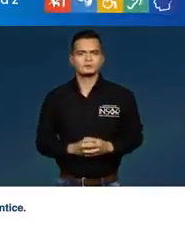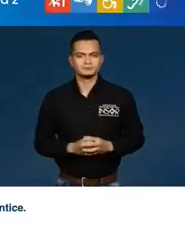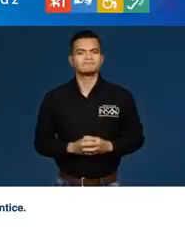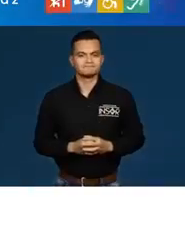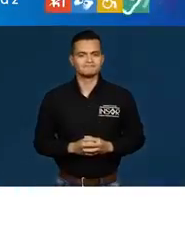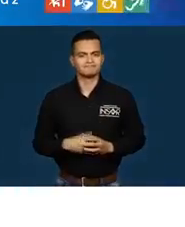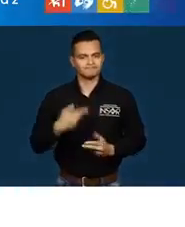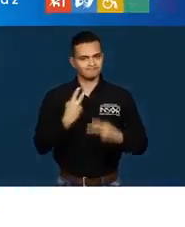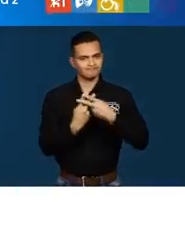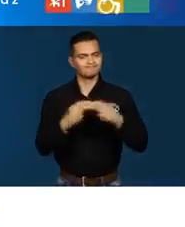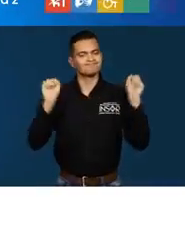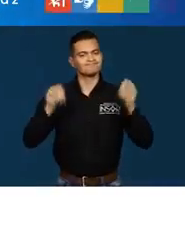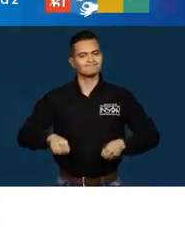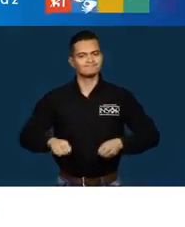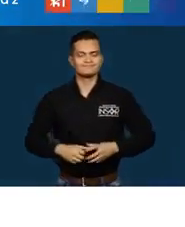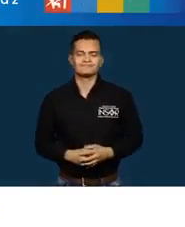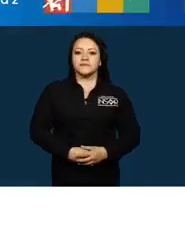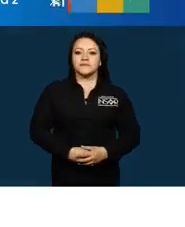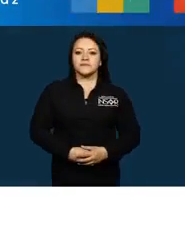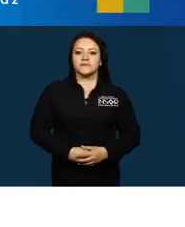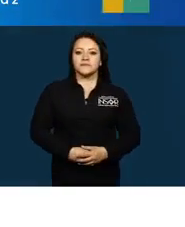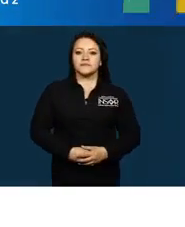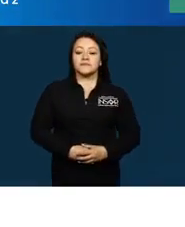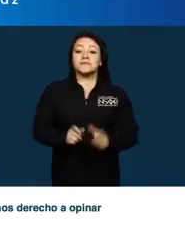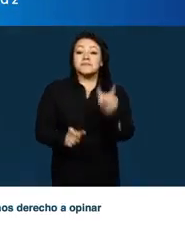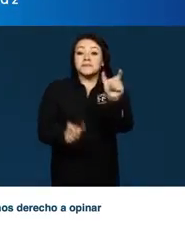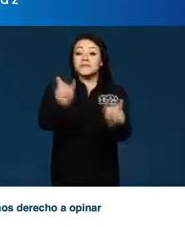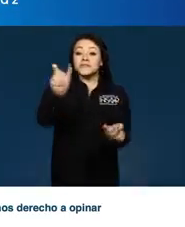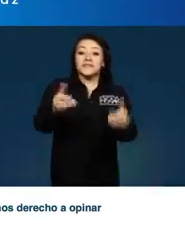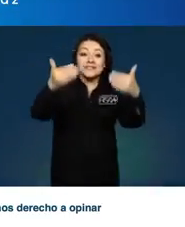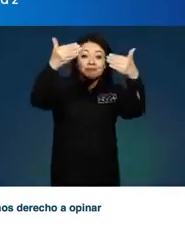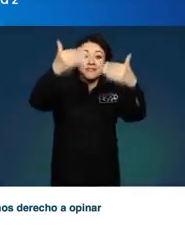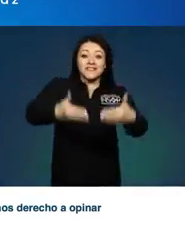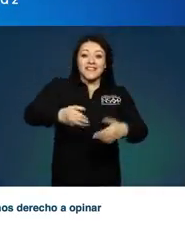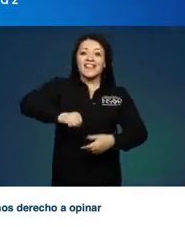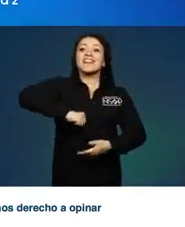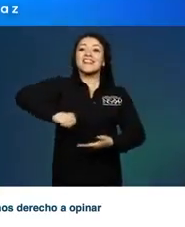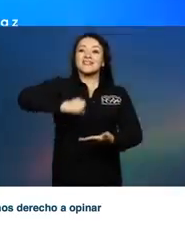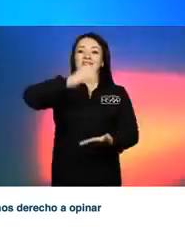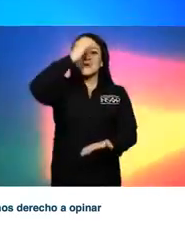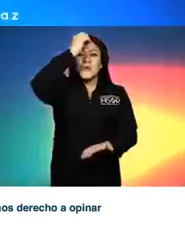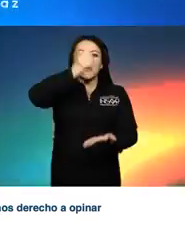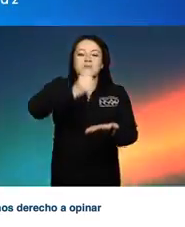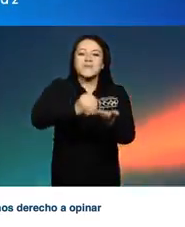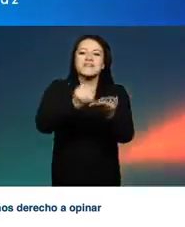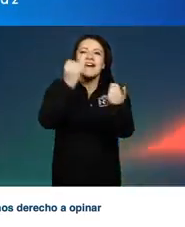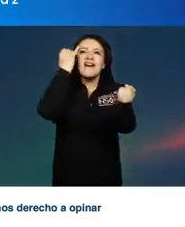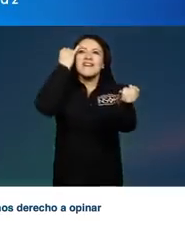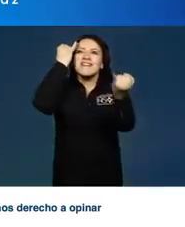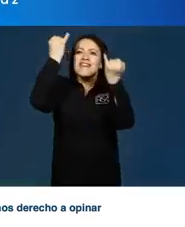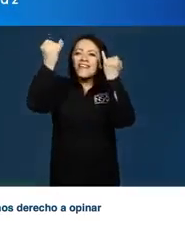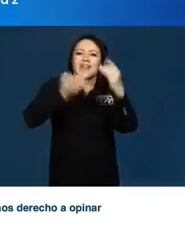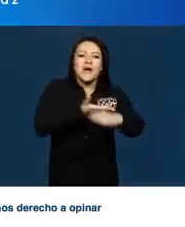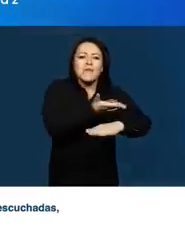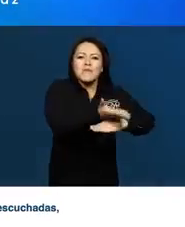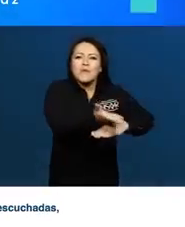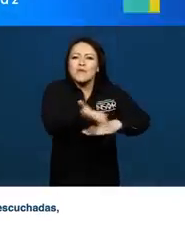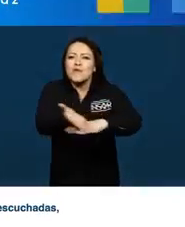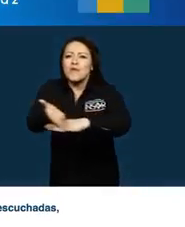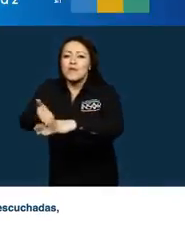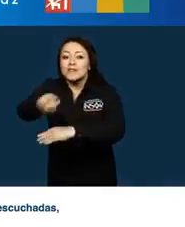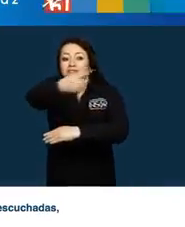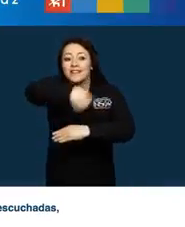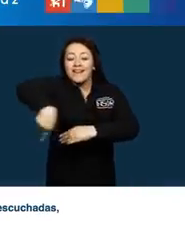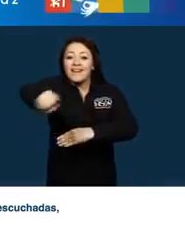garantice, siempre capaz. Las personas con discapacidad tenemos derecho a opinar y a que